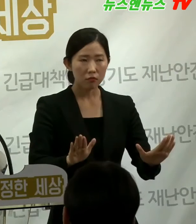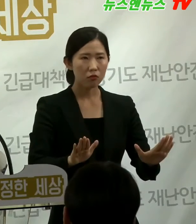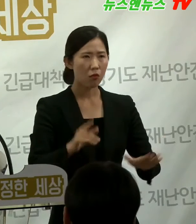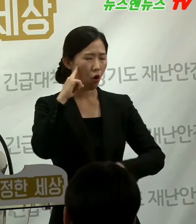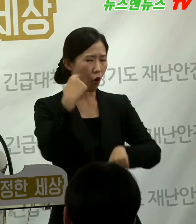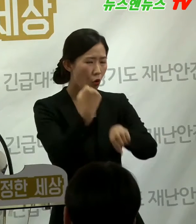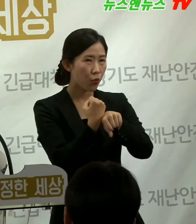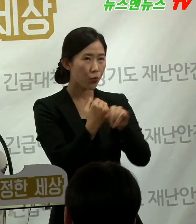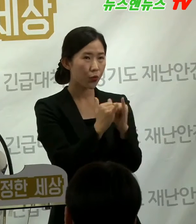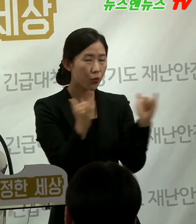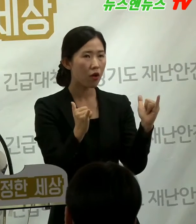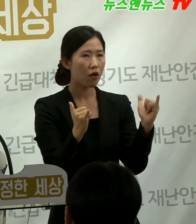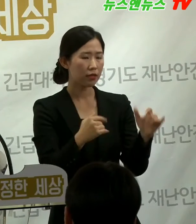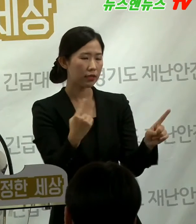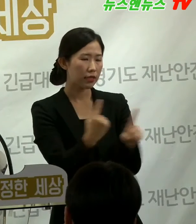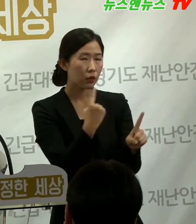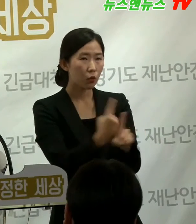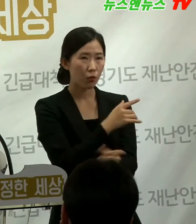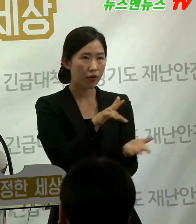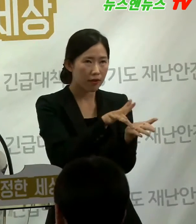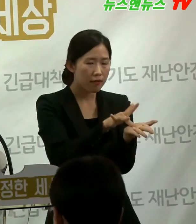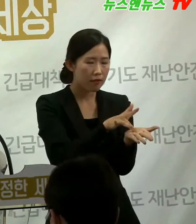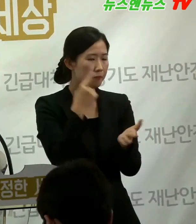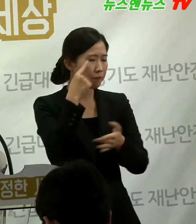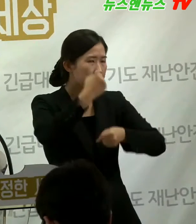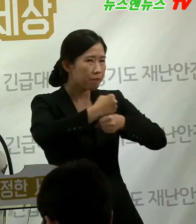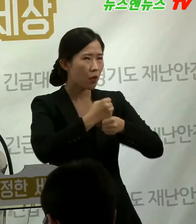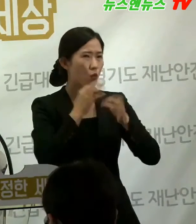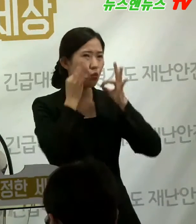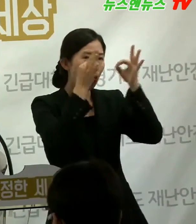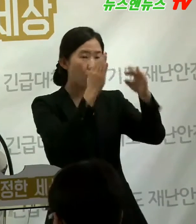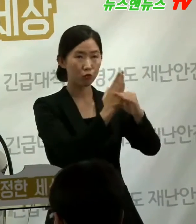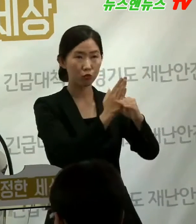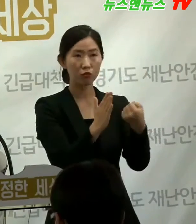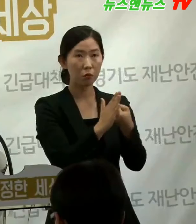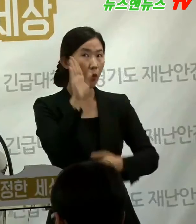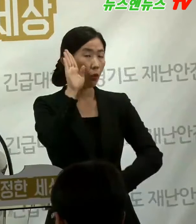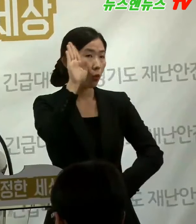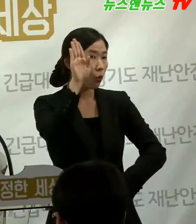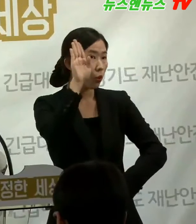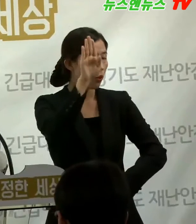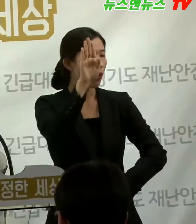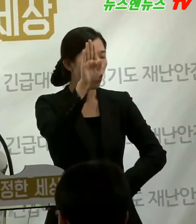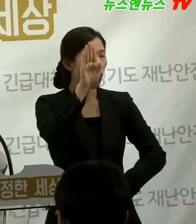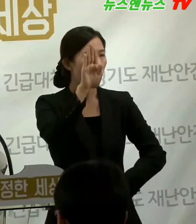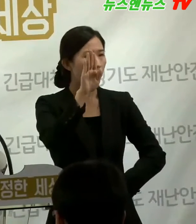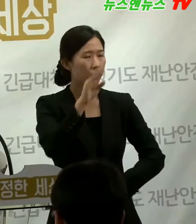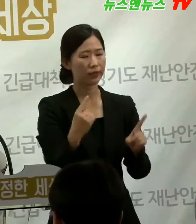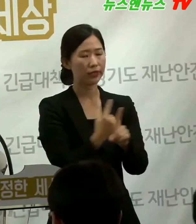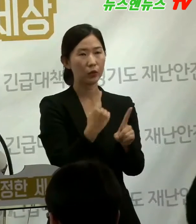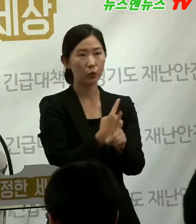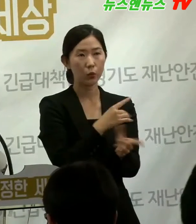백신과 치료제 개발에 온 힘을 쏟고 있어서 머지않아 백신과 치료제가 개발될